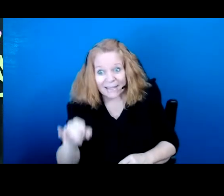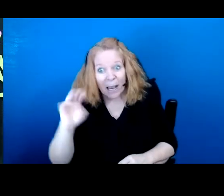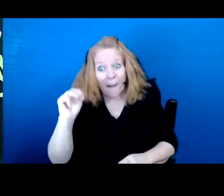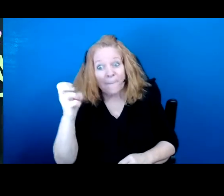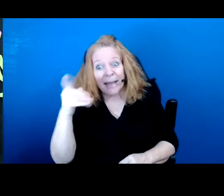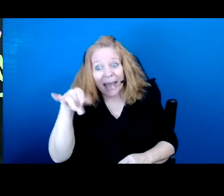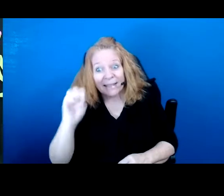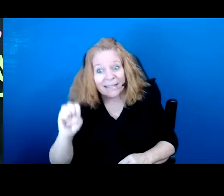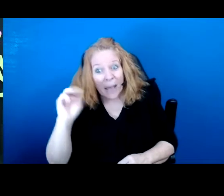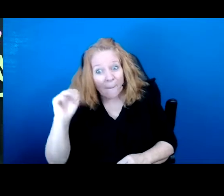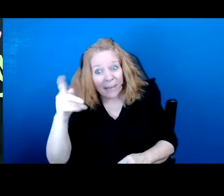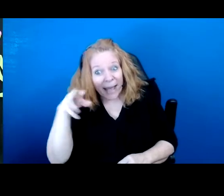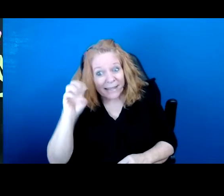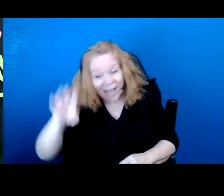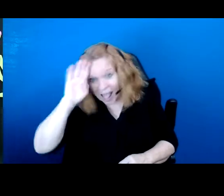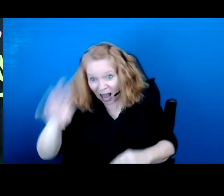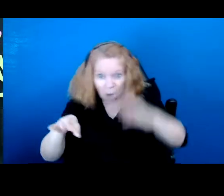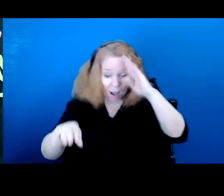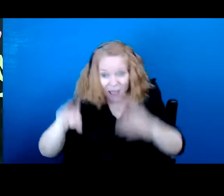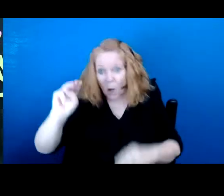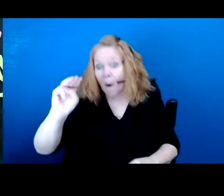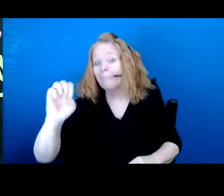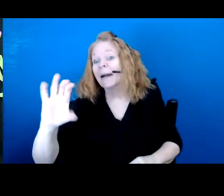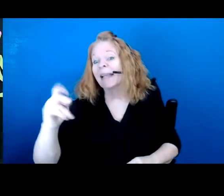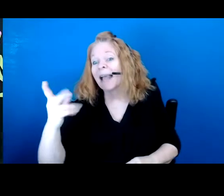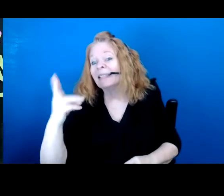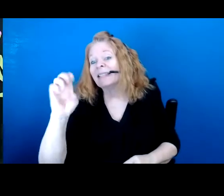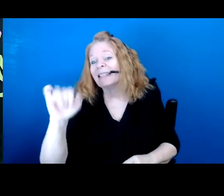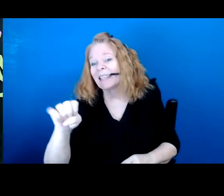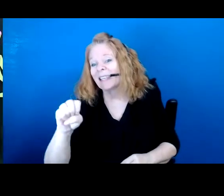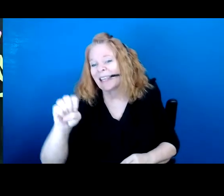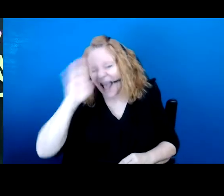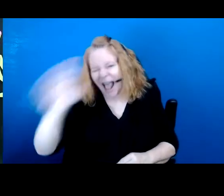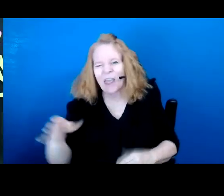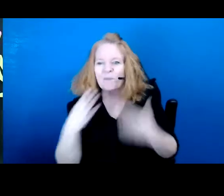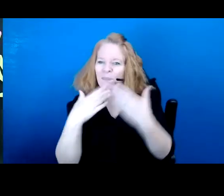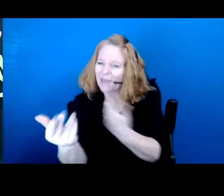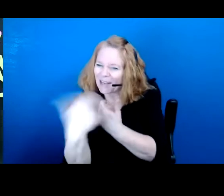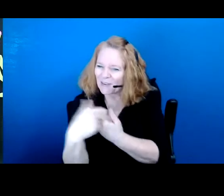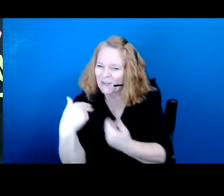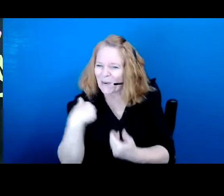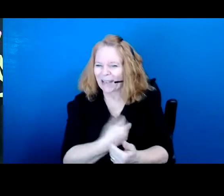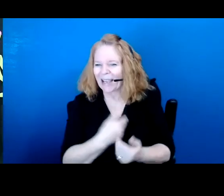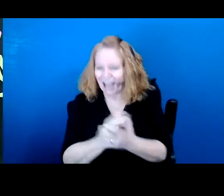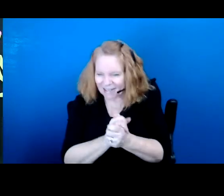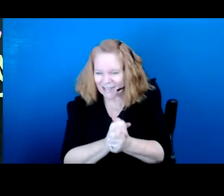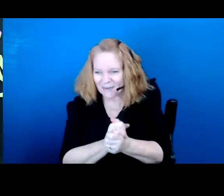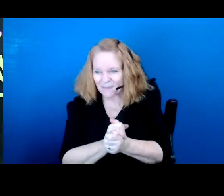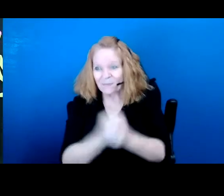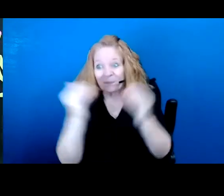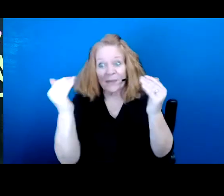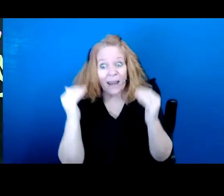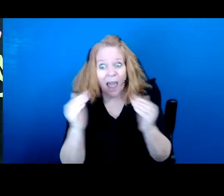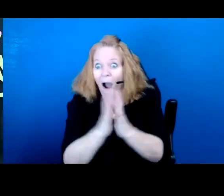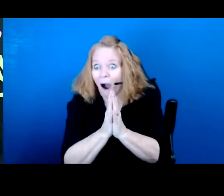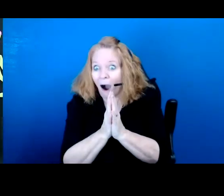de que me queden sin gente hola hola hola mckenzie mckenzie qué bueno que nos acompaña este